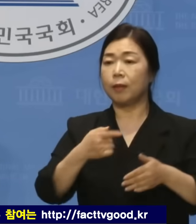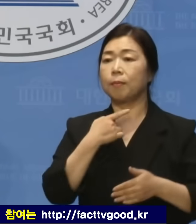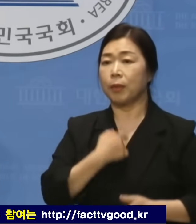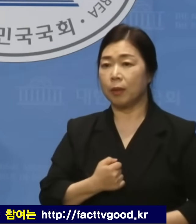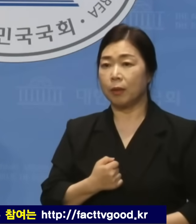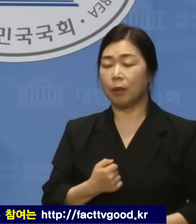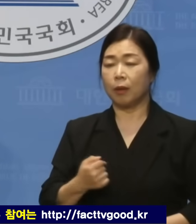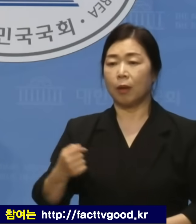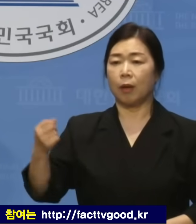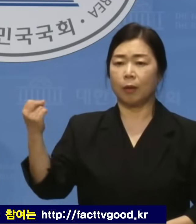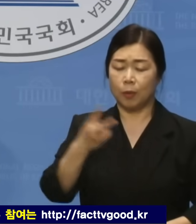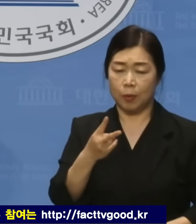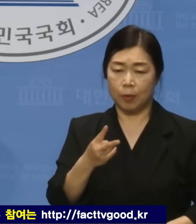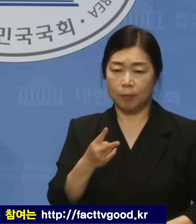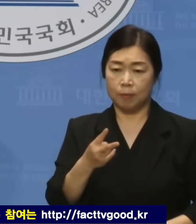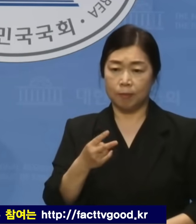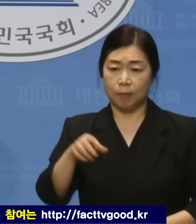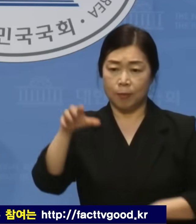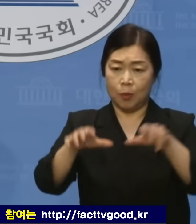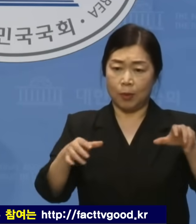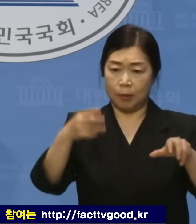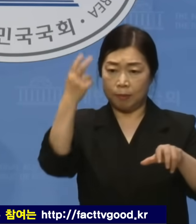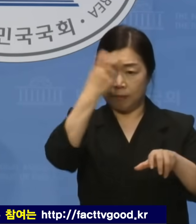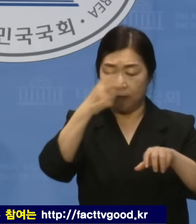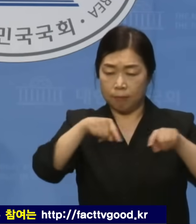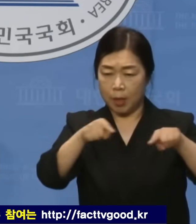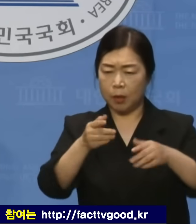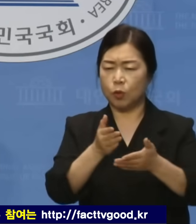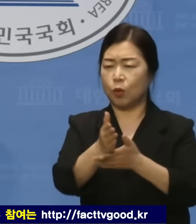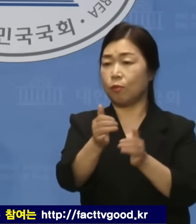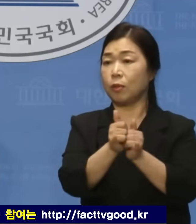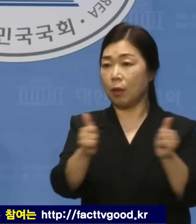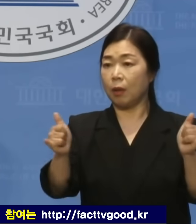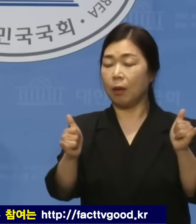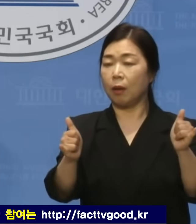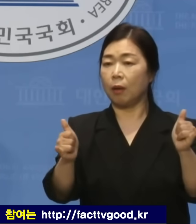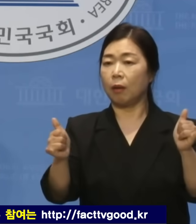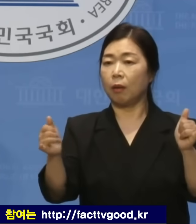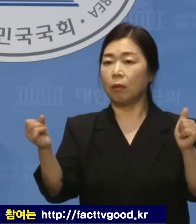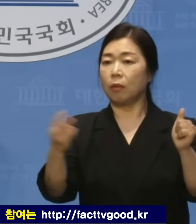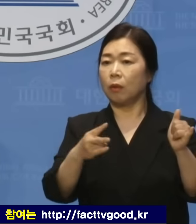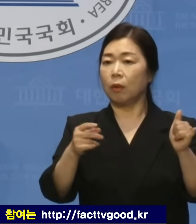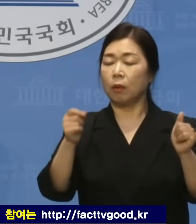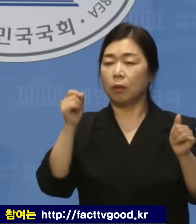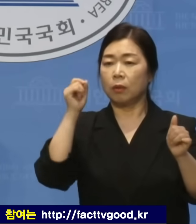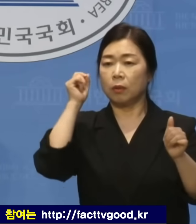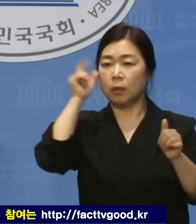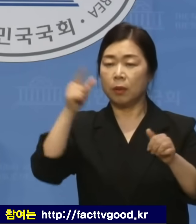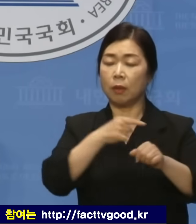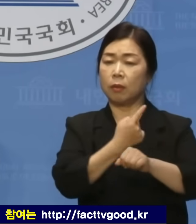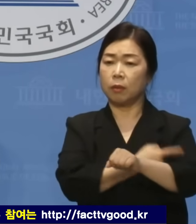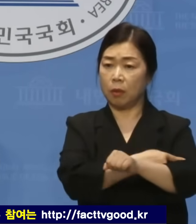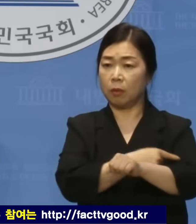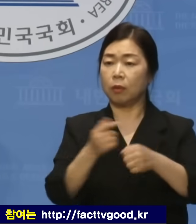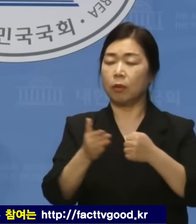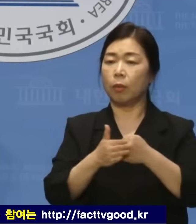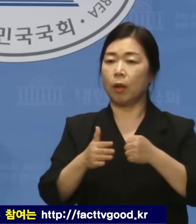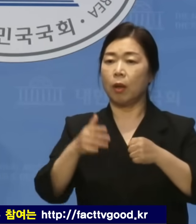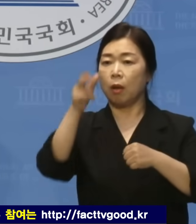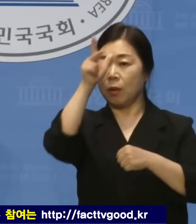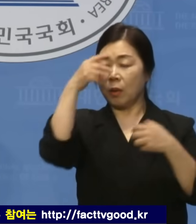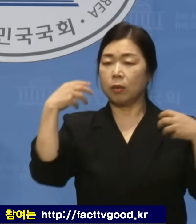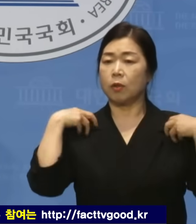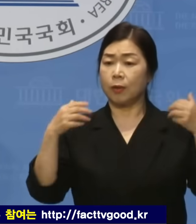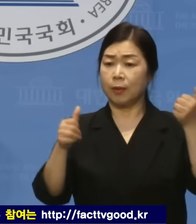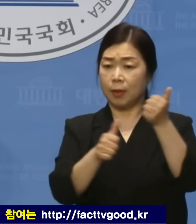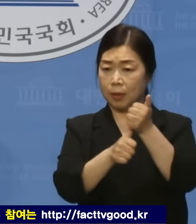몸담으면서 치안 전문가로서 탁월한 능력을 인정받아서 경찰 차장을 지낸 진교훈